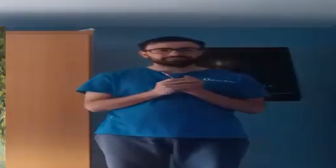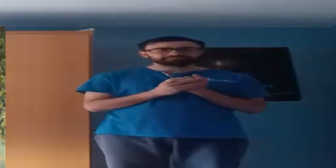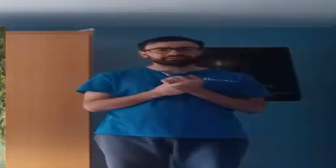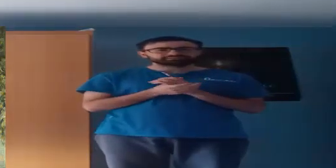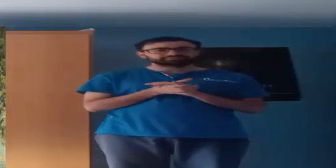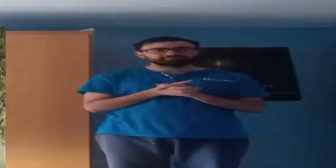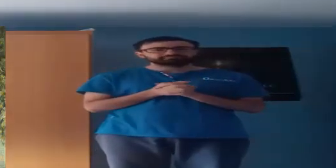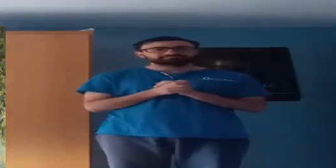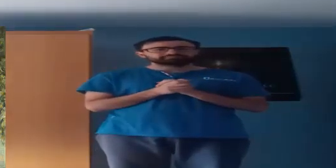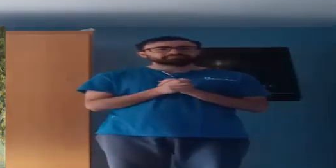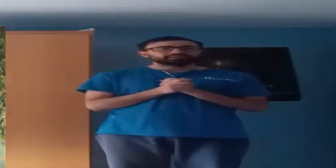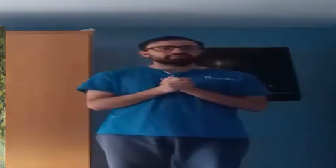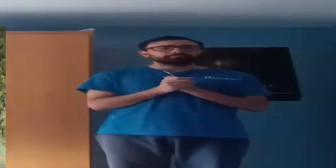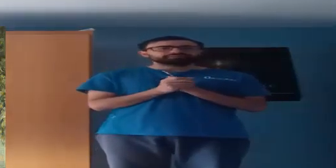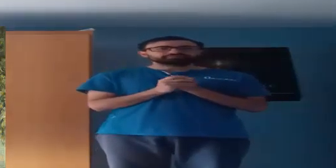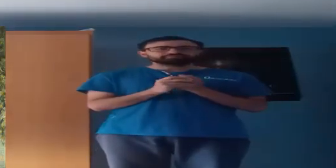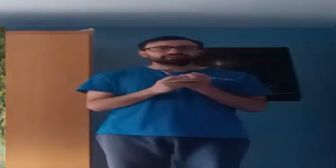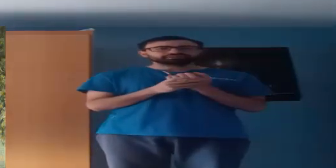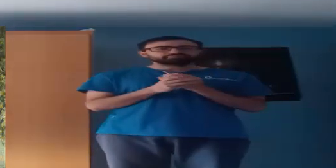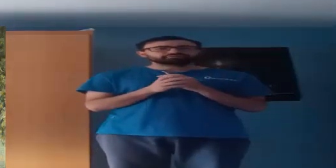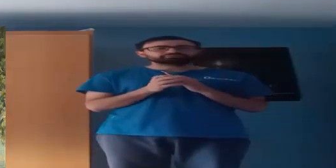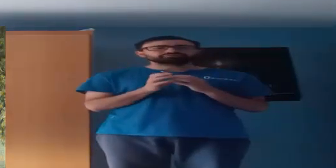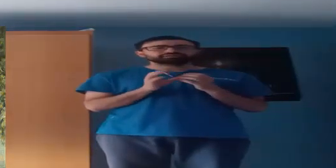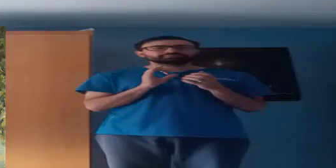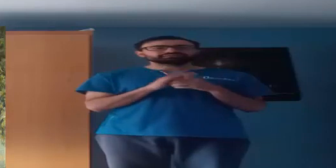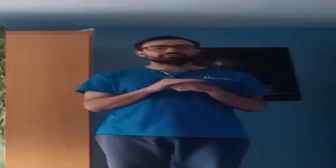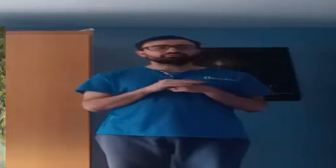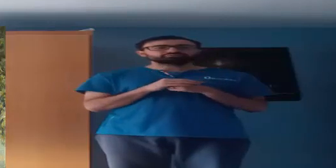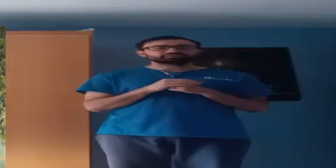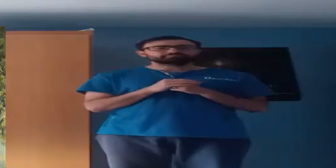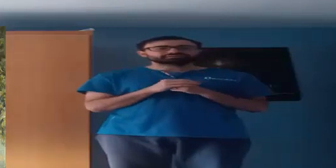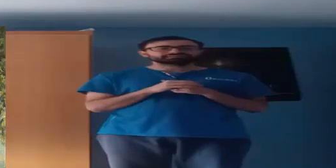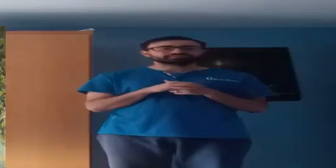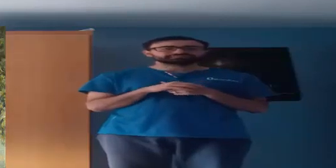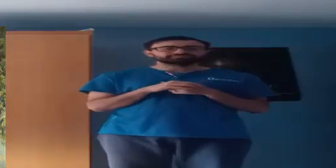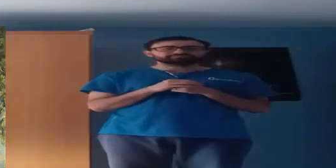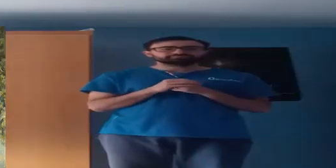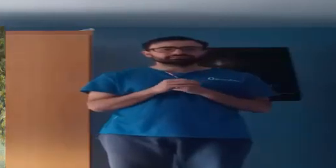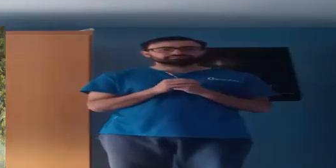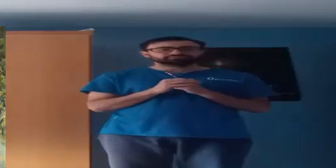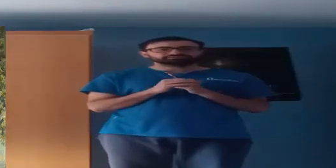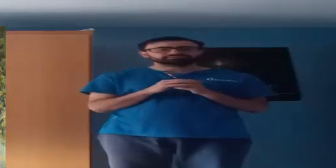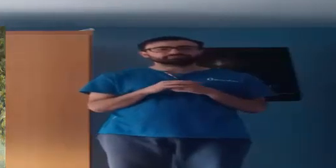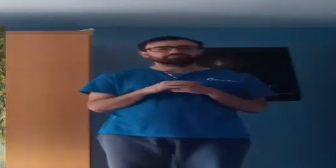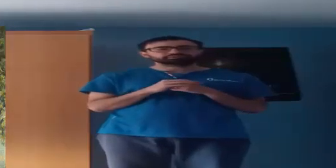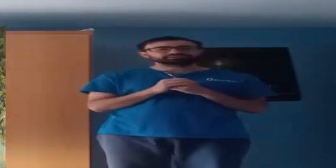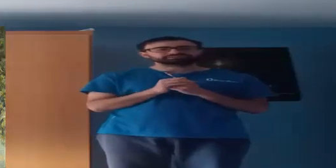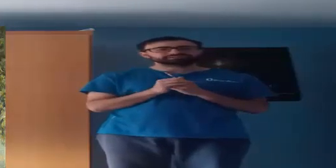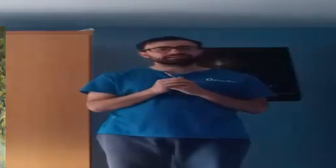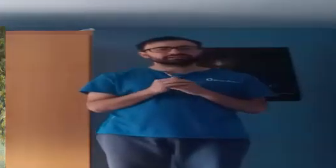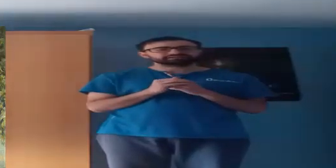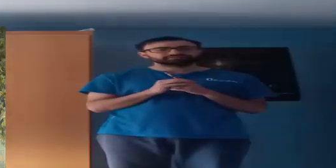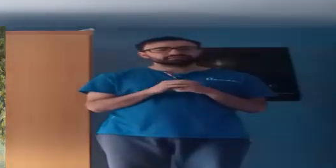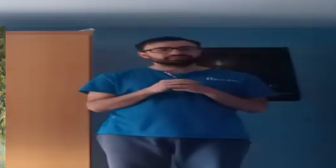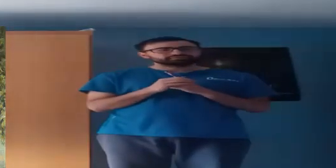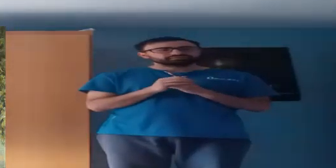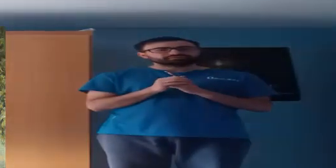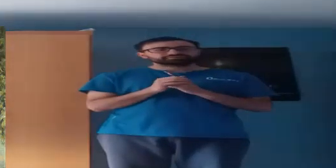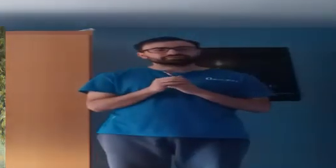bosques, pero cuando Deméter tuvo que marcharse, se tuvo que irse a hacer